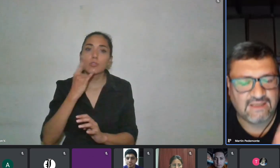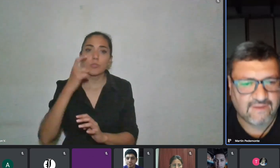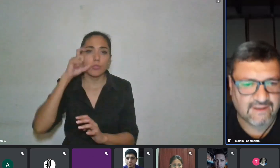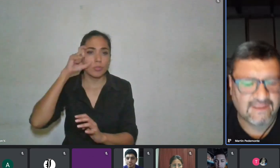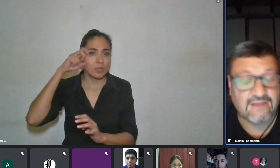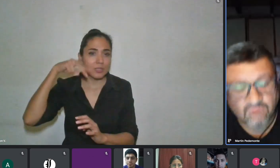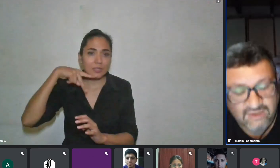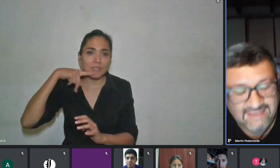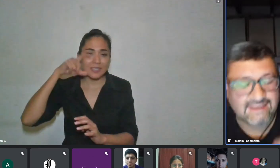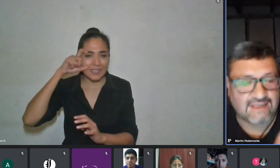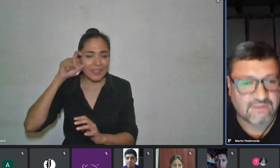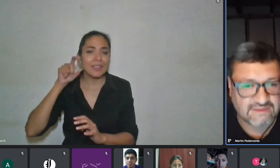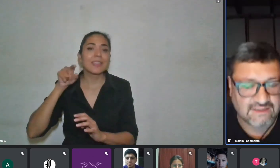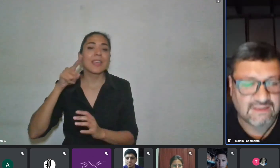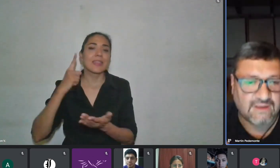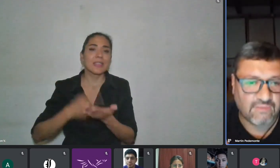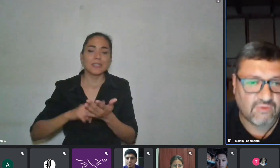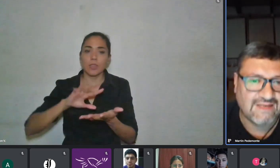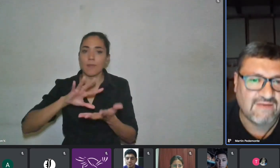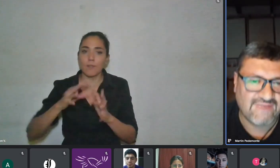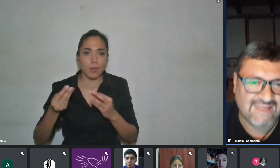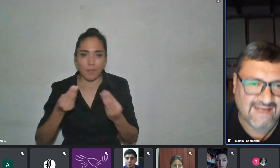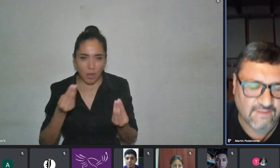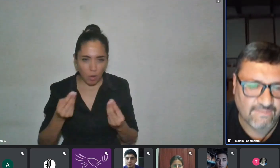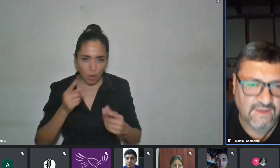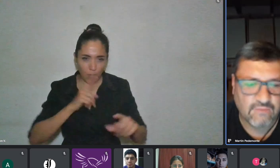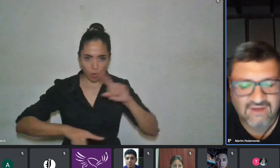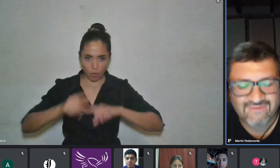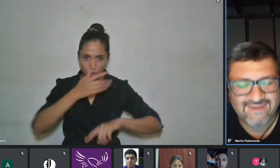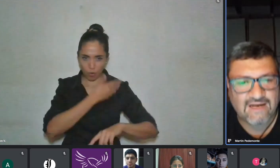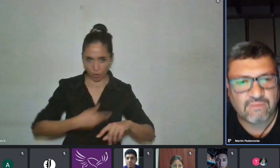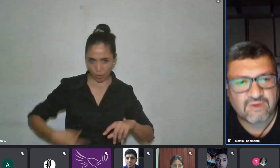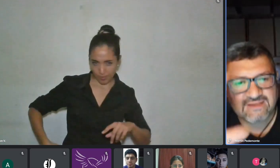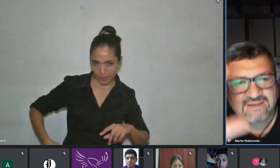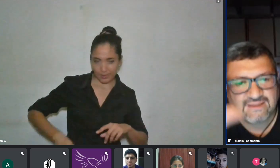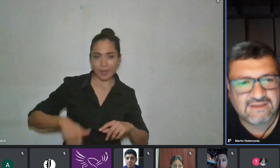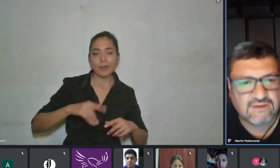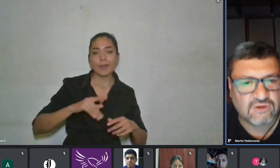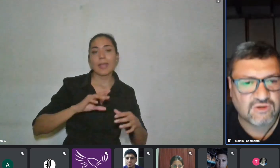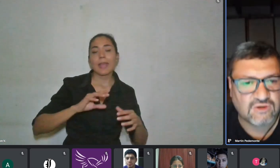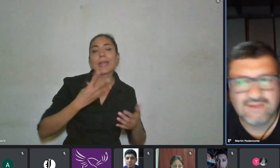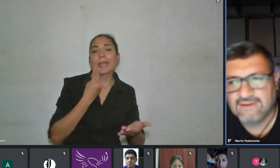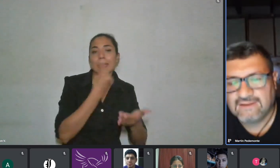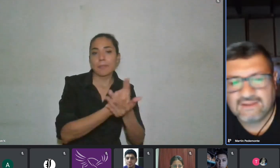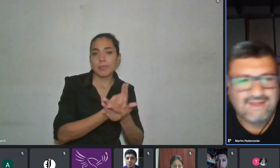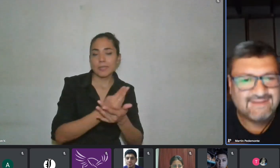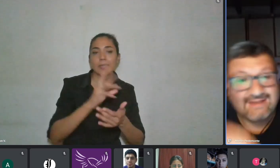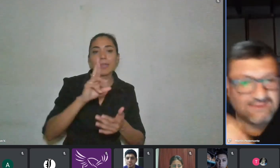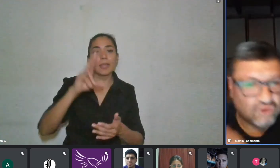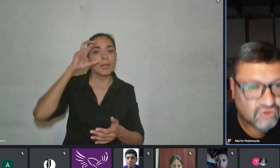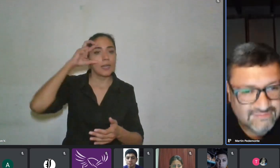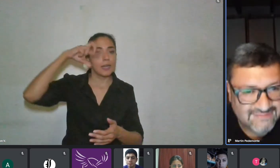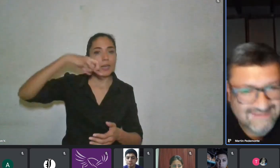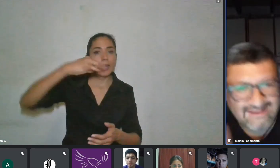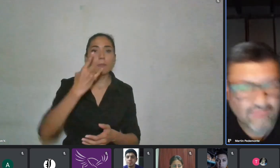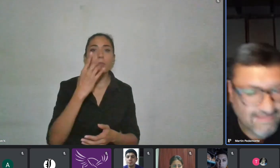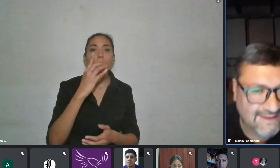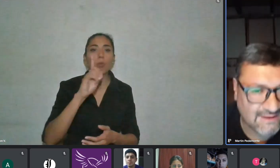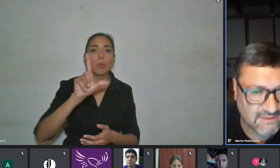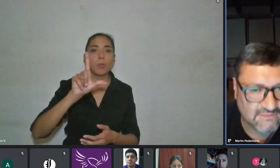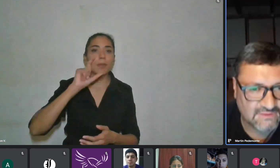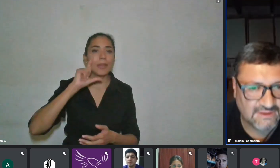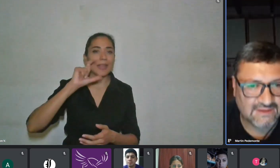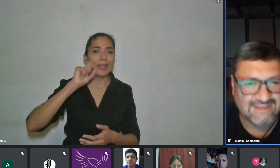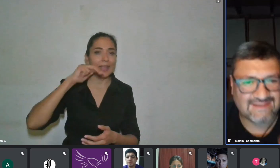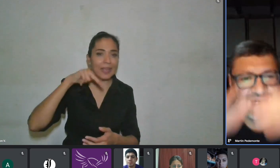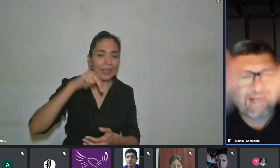Democracia representativa, democrática, representativa, republicana y federal. ¿Por qué federal? Porque existen distintos estaditos, estados